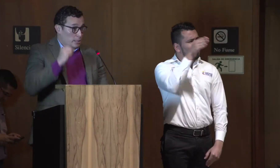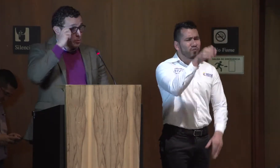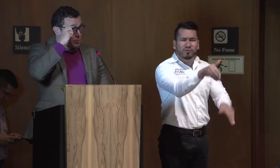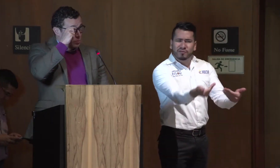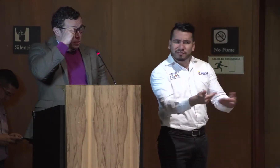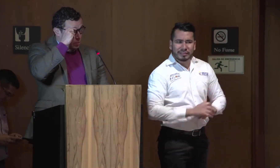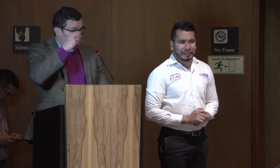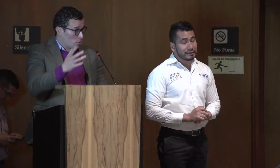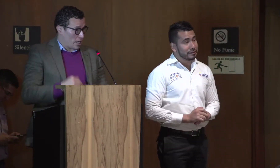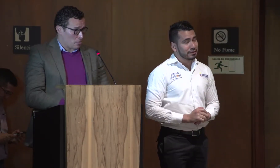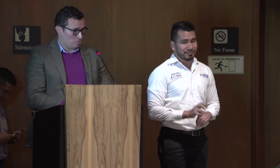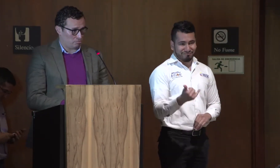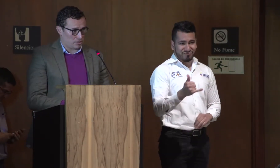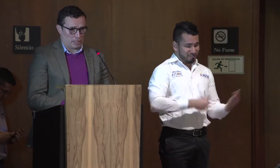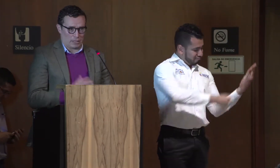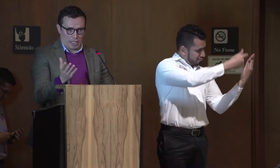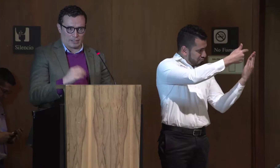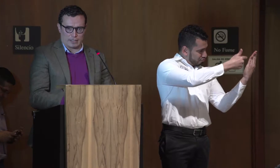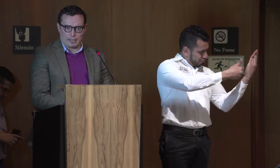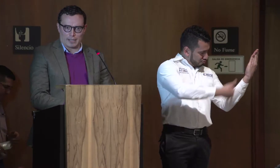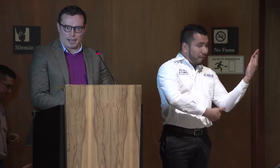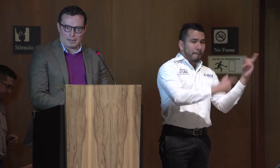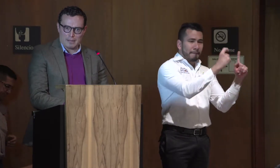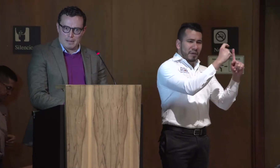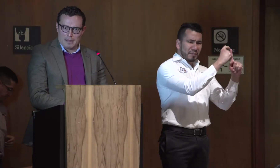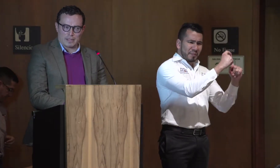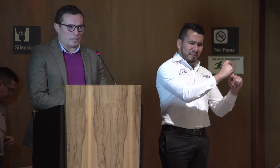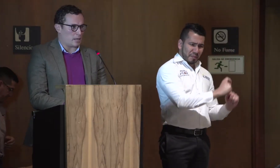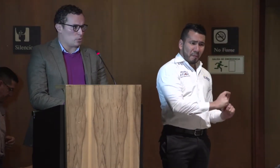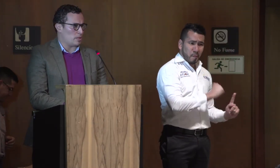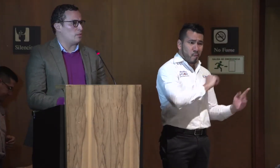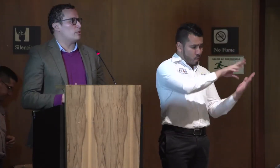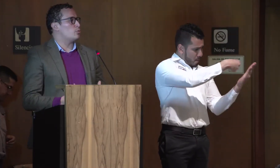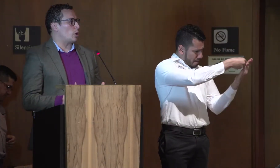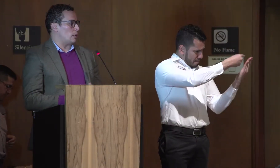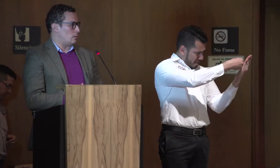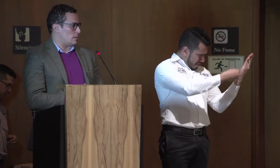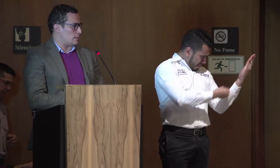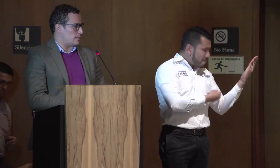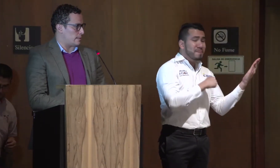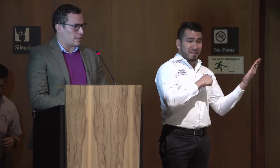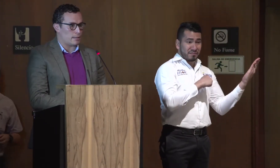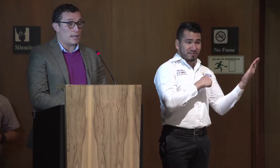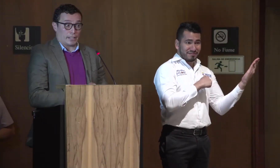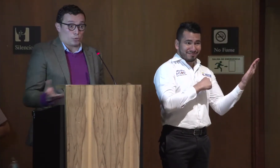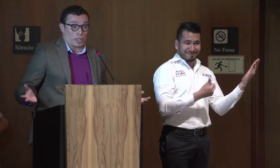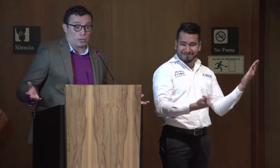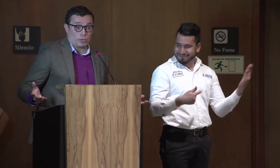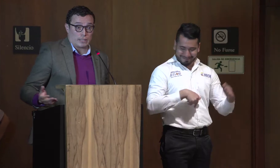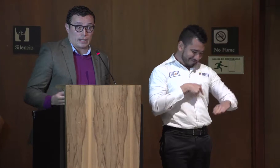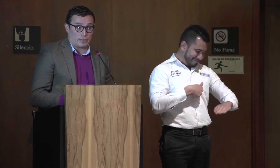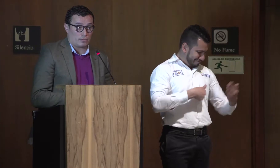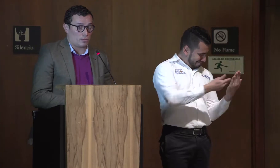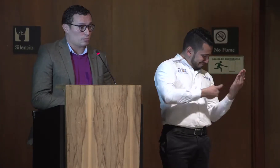ya tenemos un glosario, ¿sí? Creo que el antecedente acá se explica muy bien de dónde surge esa necesidad, que no surge en